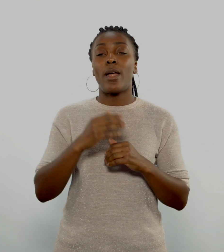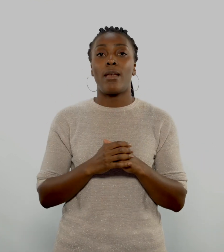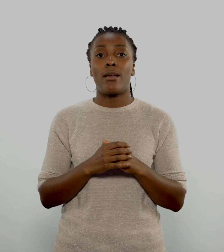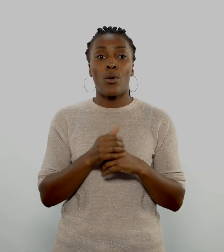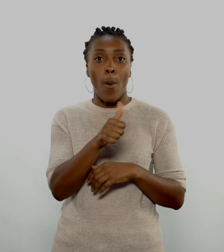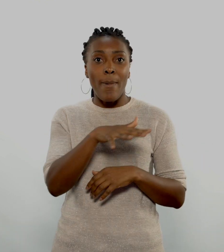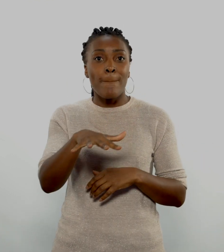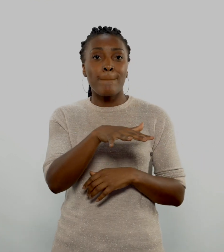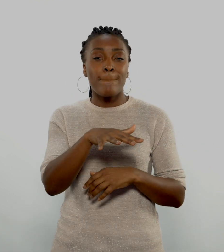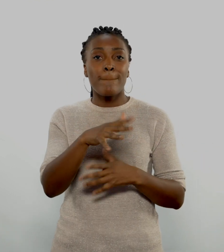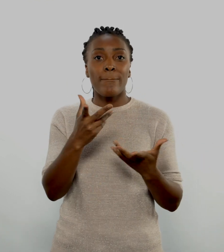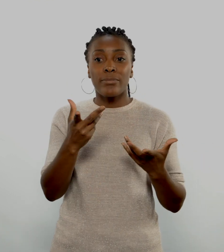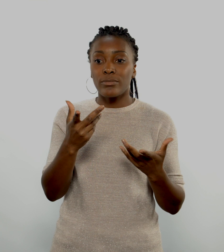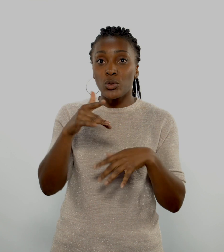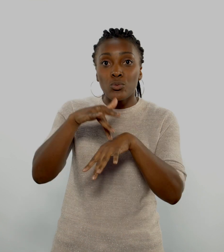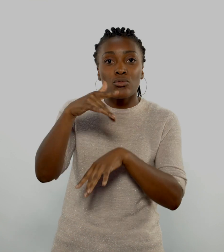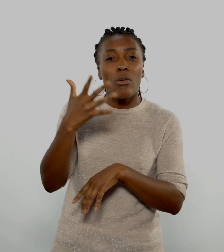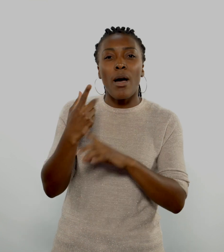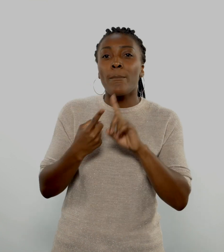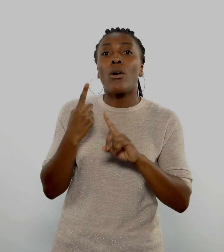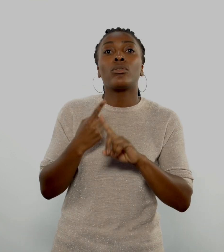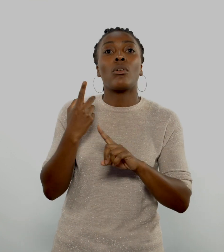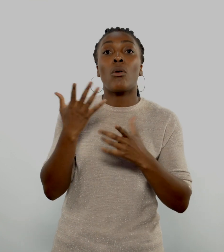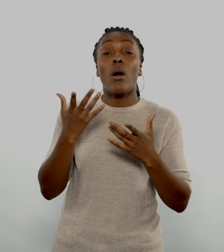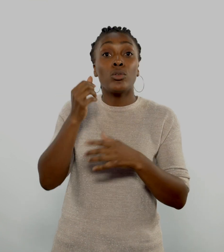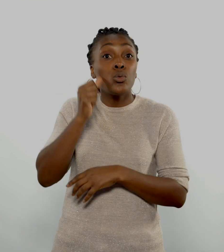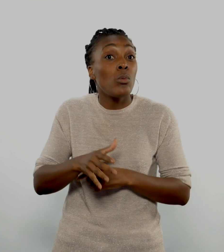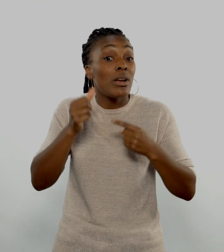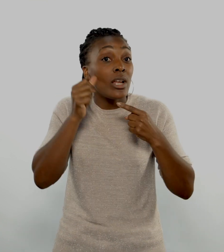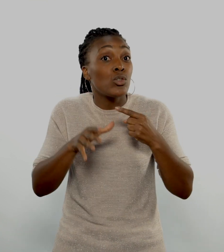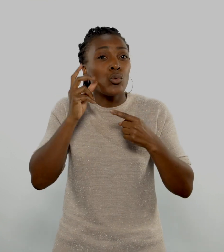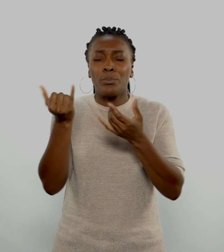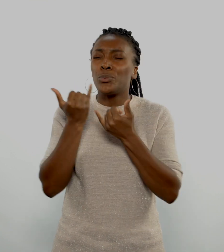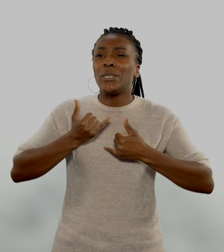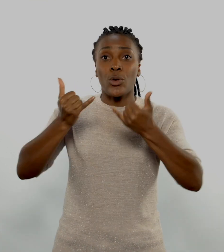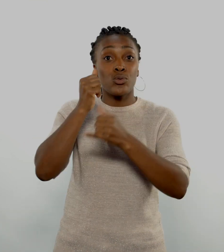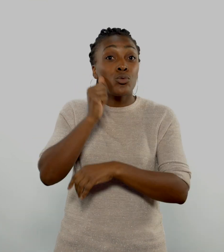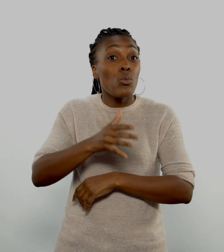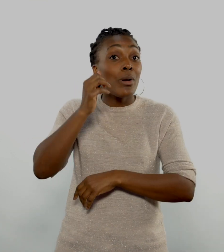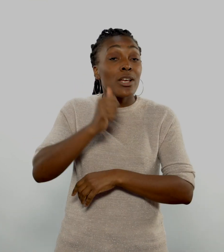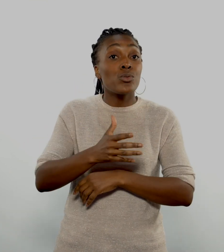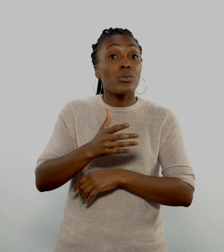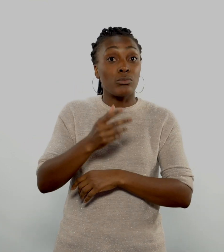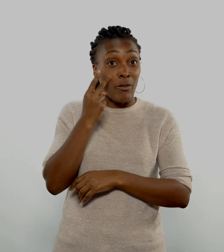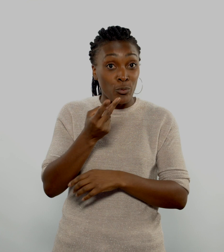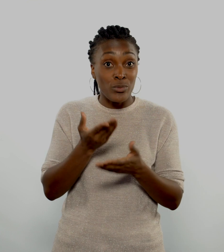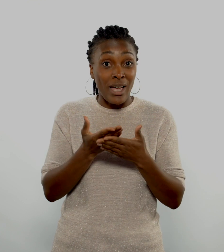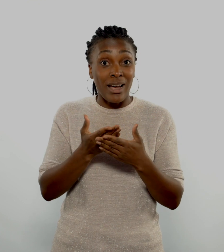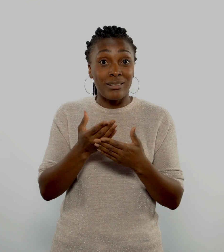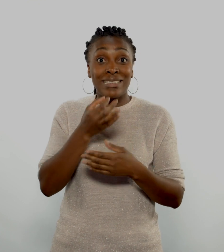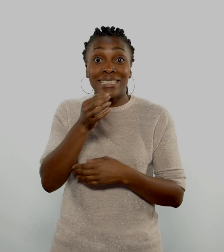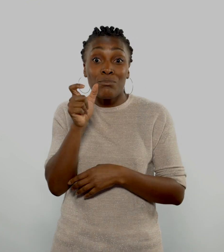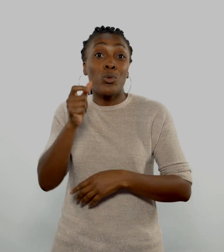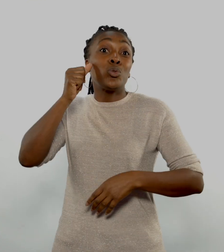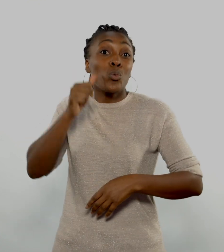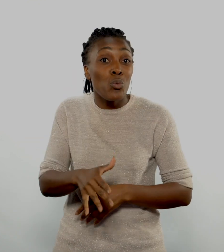santé. Et ils vivaient quelque chose d'important. Ils vivaient la puissance de chaque jour, la puissance de tous les jours. On l'a lu